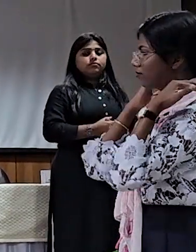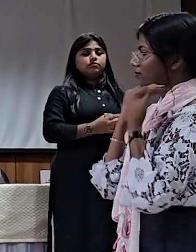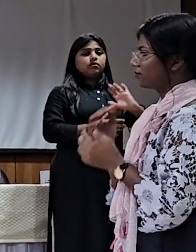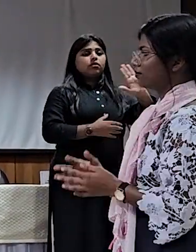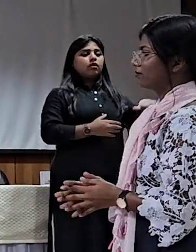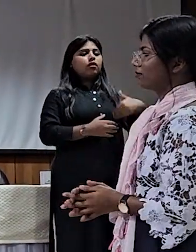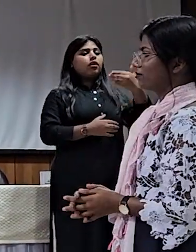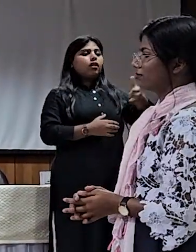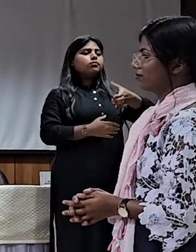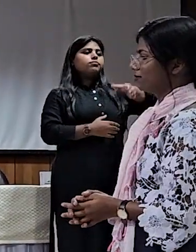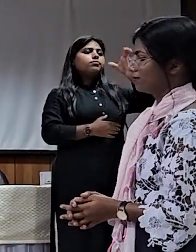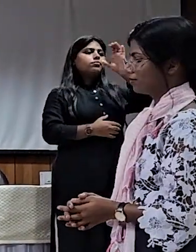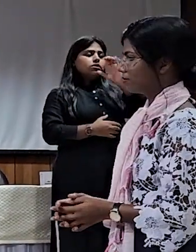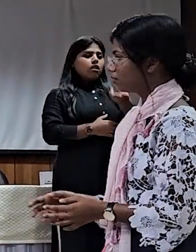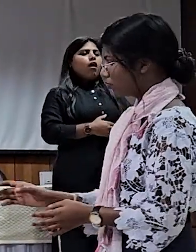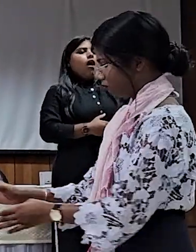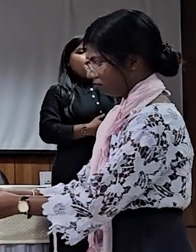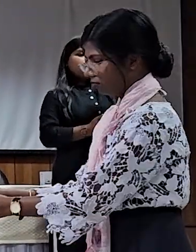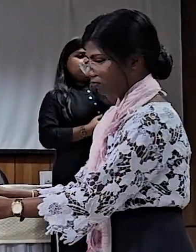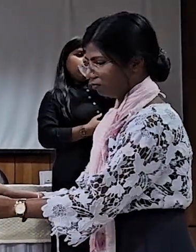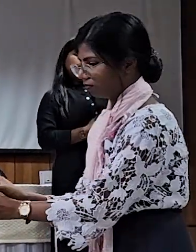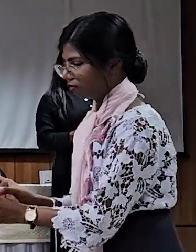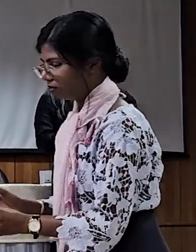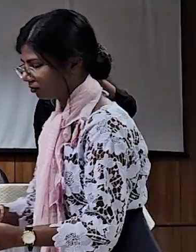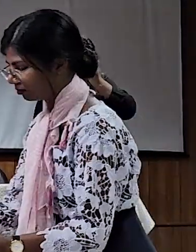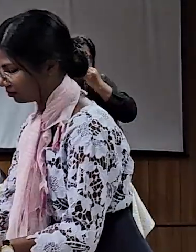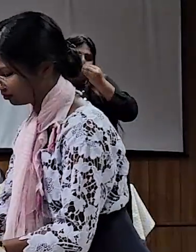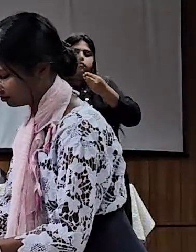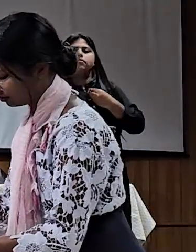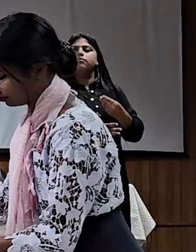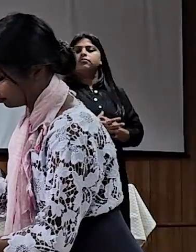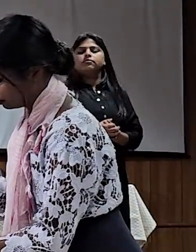और एक बार फिर पानी मांगती है।